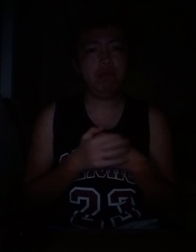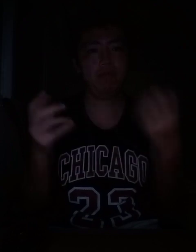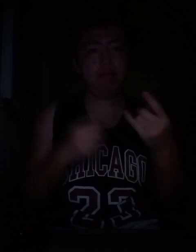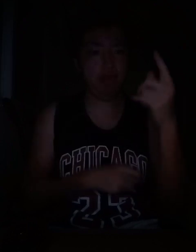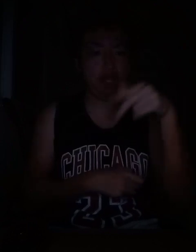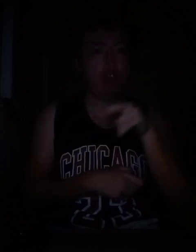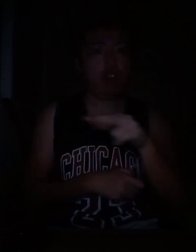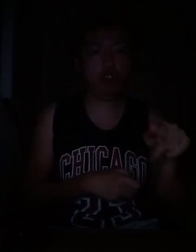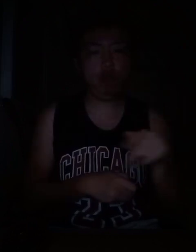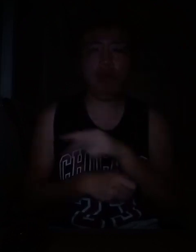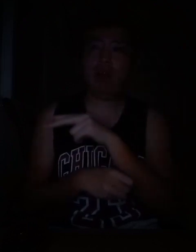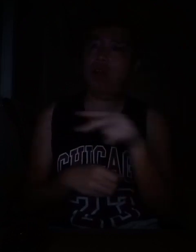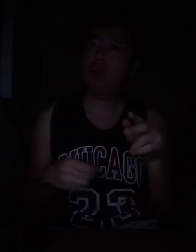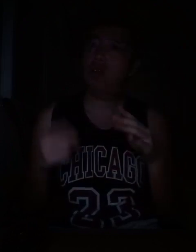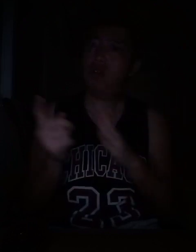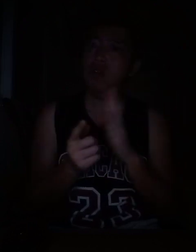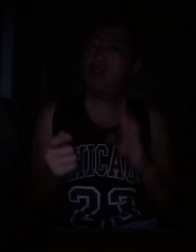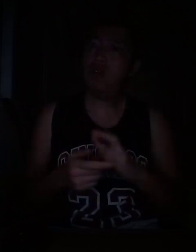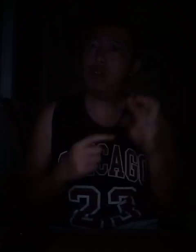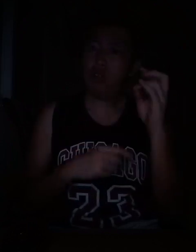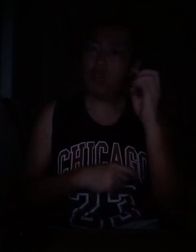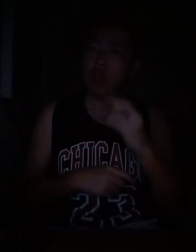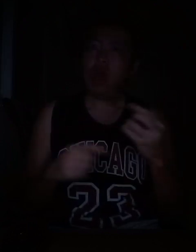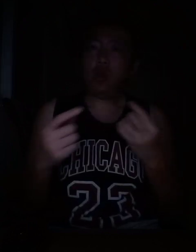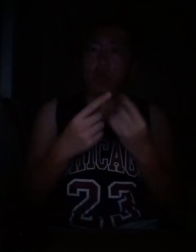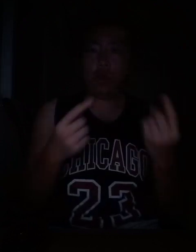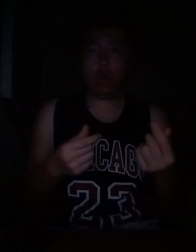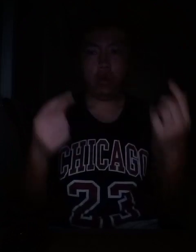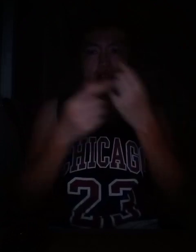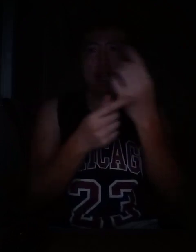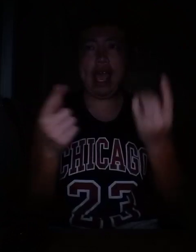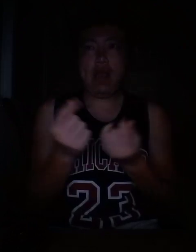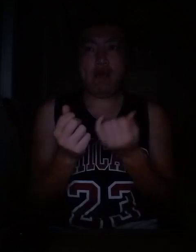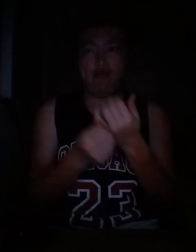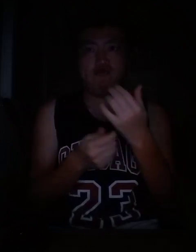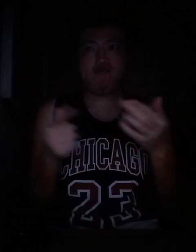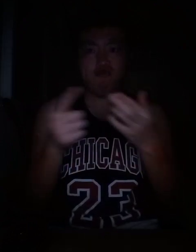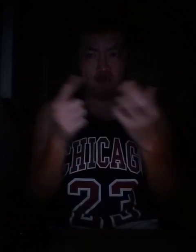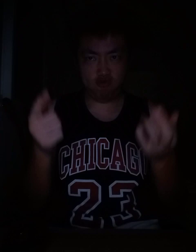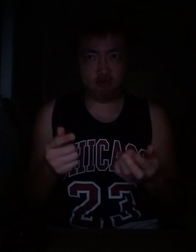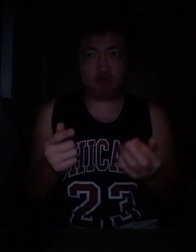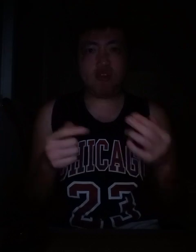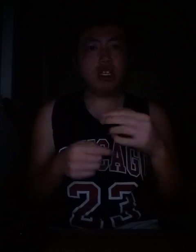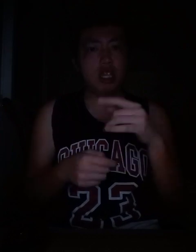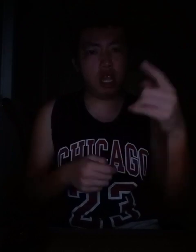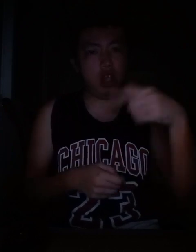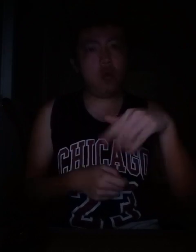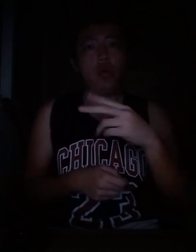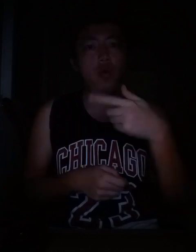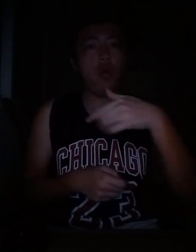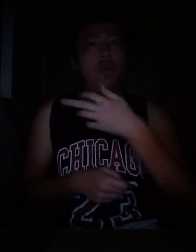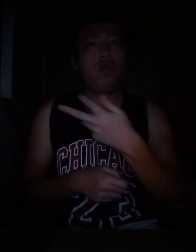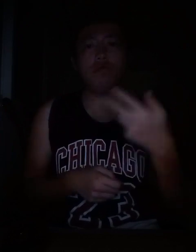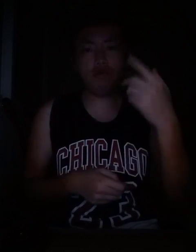해양수산부가 올해 시범적으로 추진하는 섬지역 생활물류 운임 지원 사업인데 정부 예산 65억 원